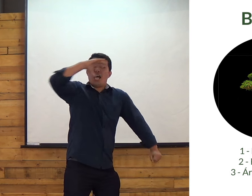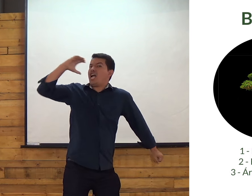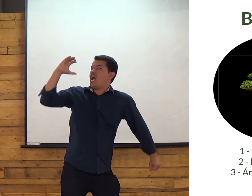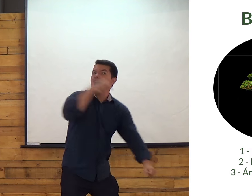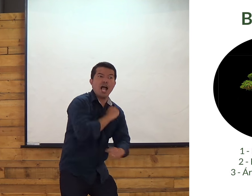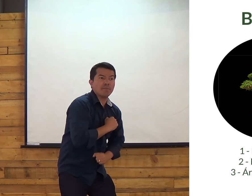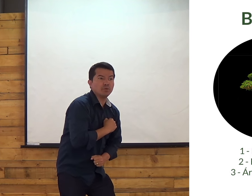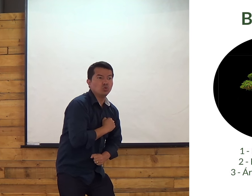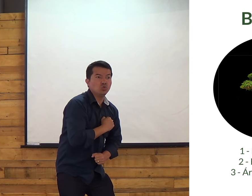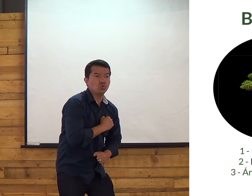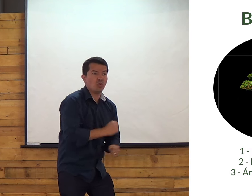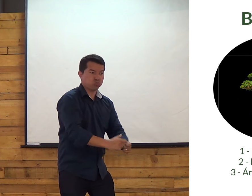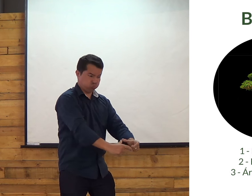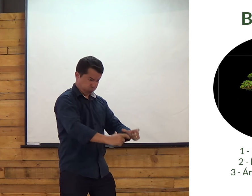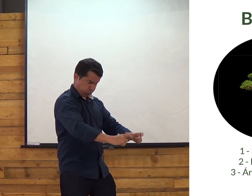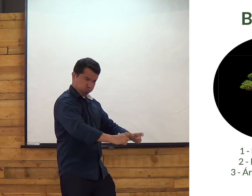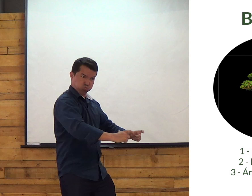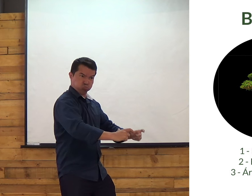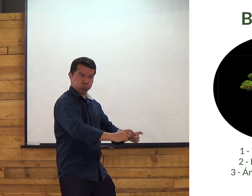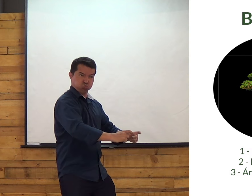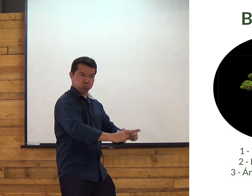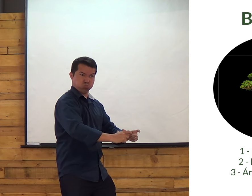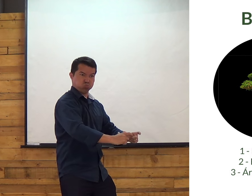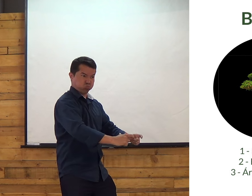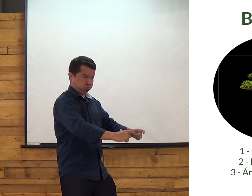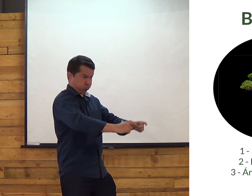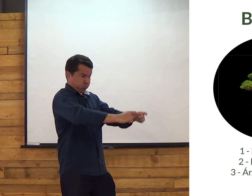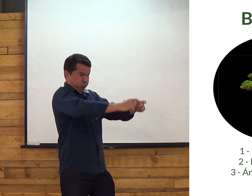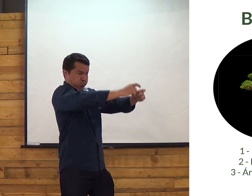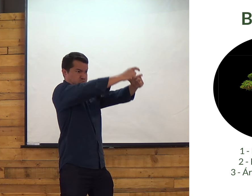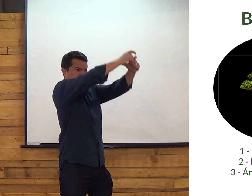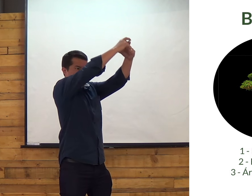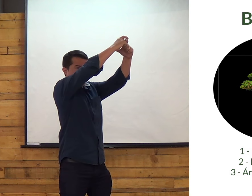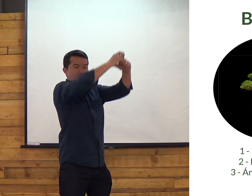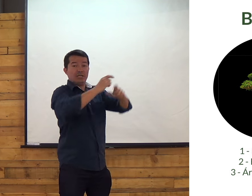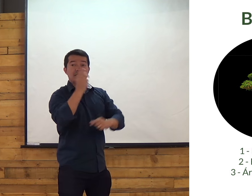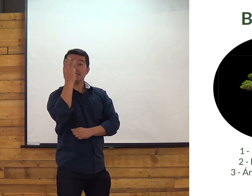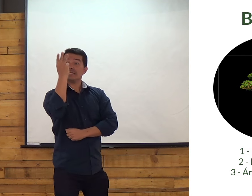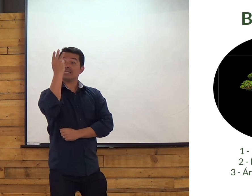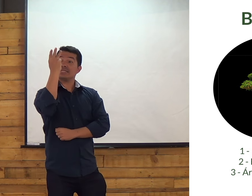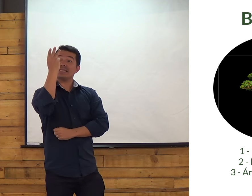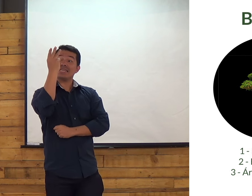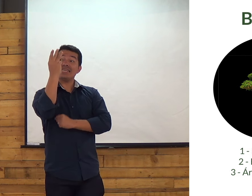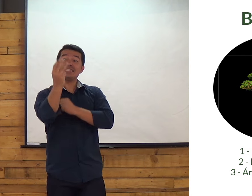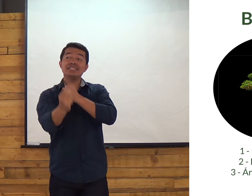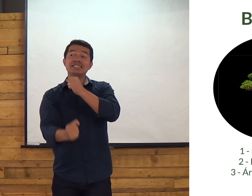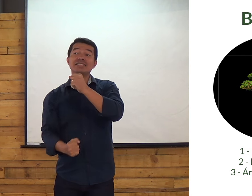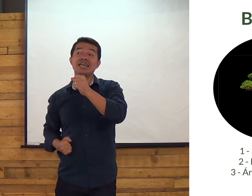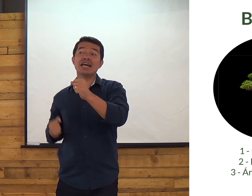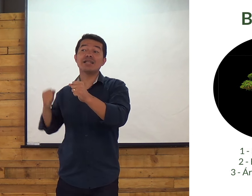que essa árvore cresça. Ela cresce rapidamente. Cresce, fica ali entroncada.